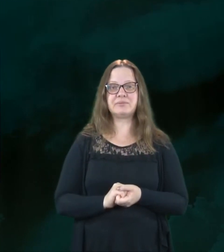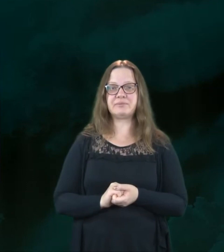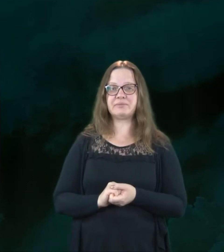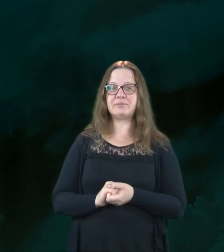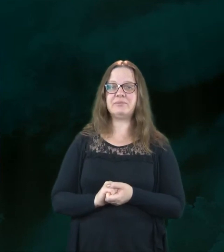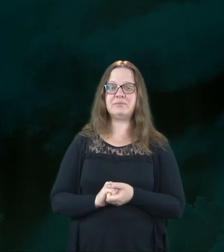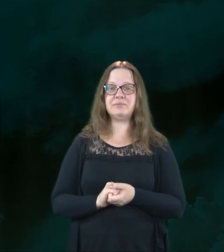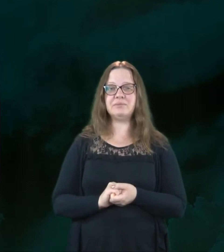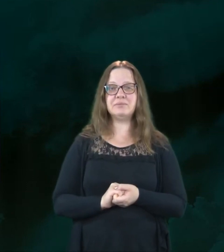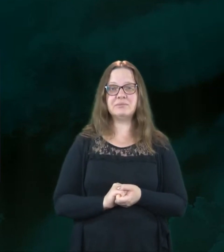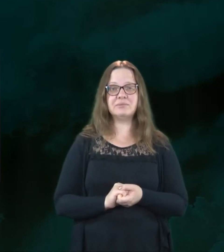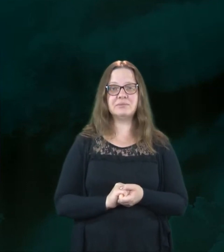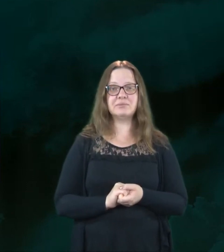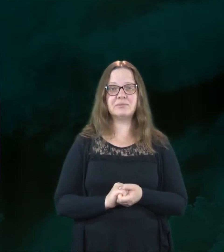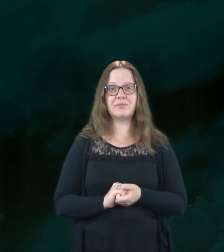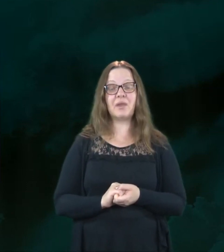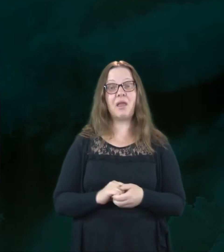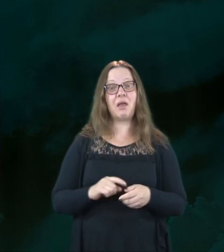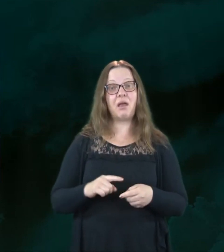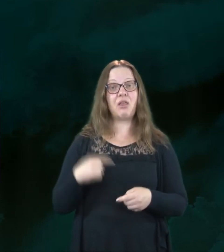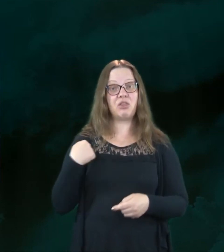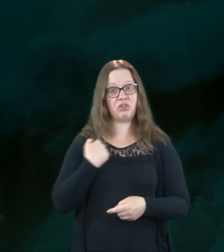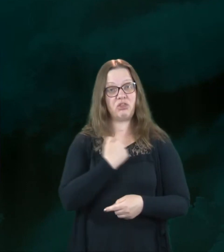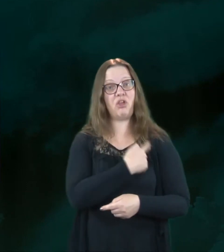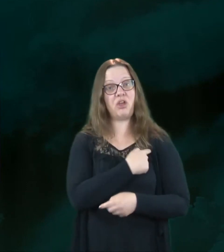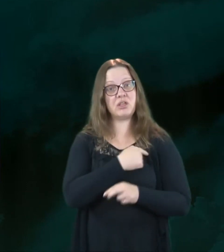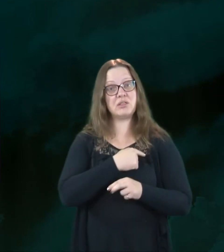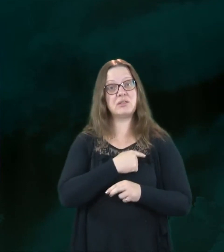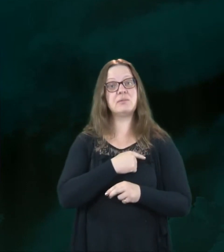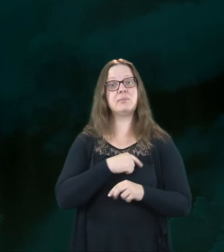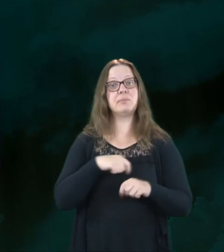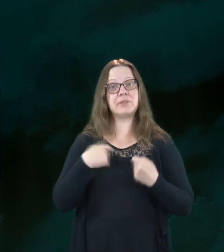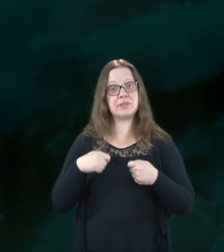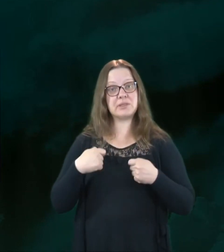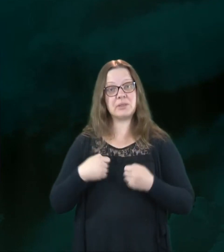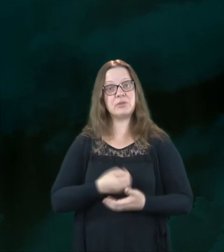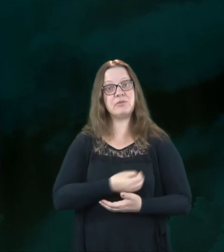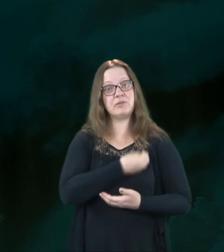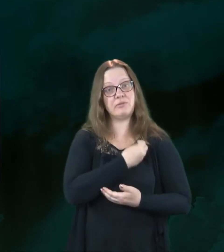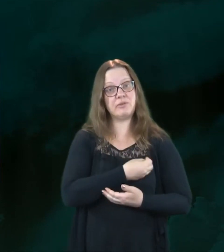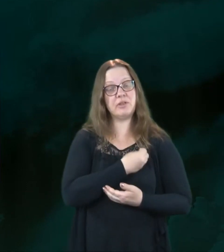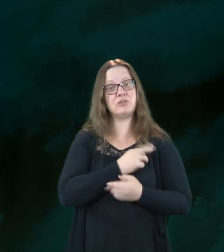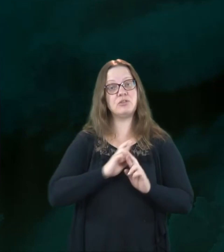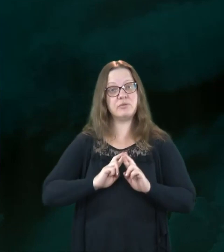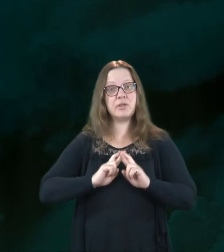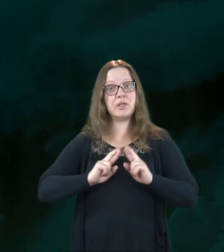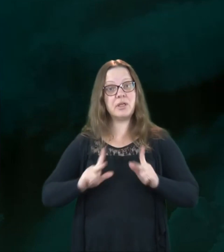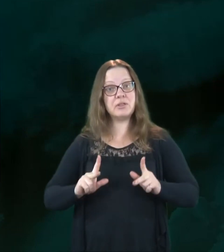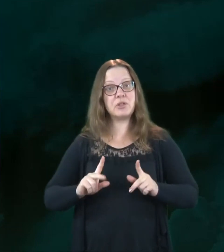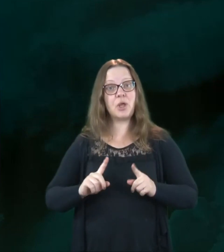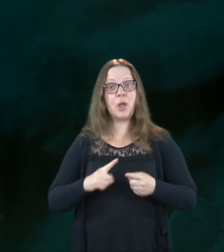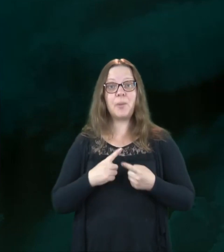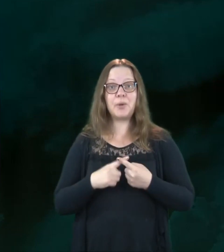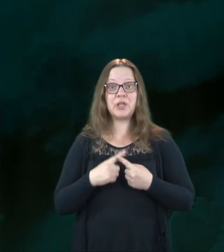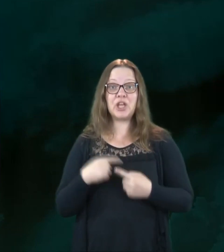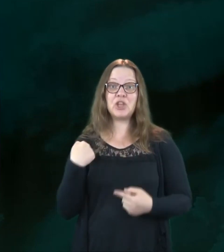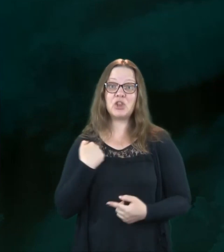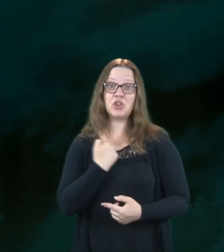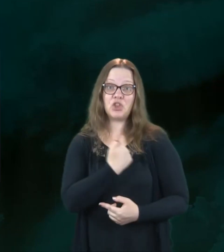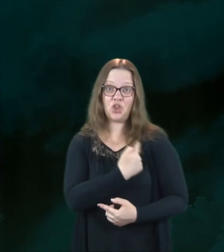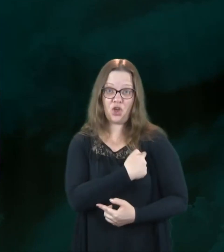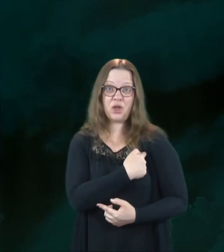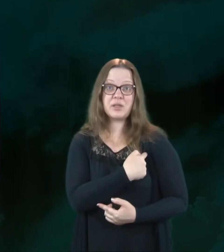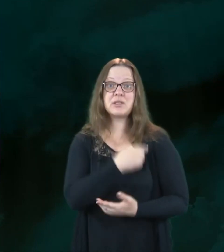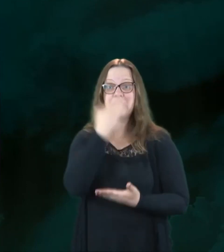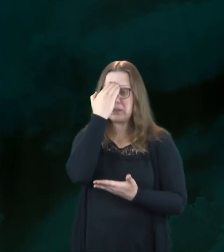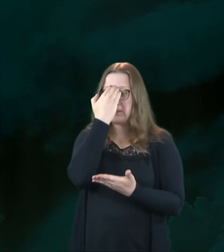Então nós devemos fazer o contrário. Capítulo 4 de Hebreus, versículo 3. Nós, porém, que cremos,